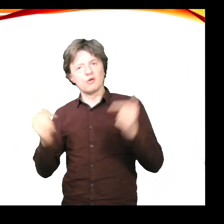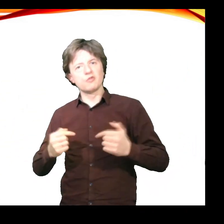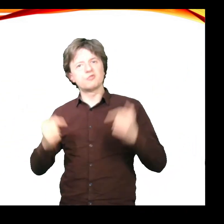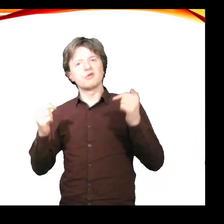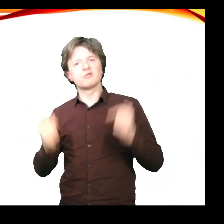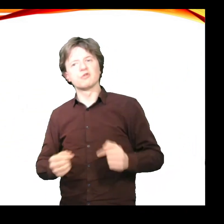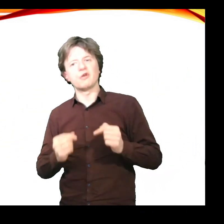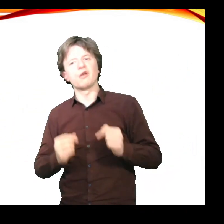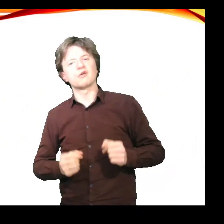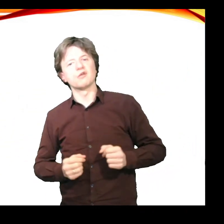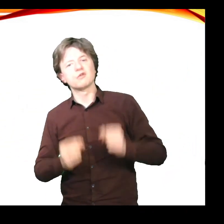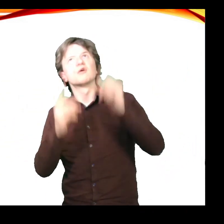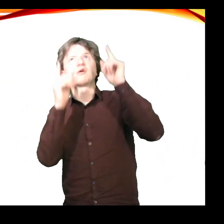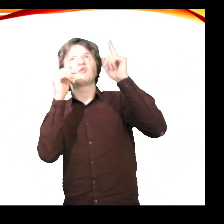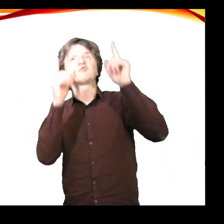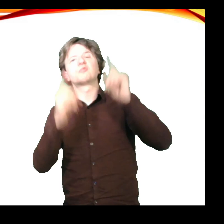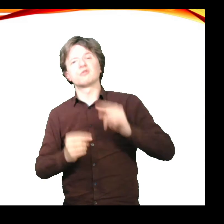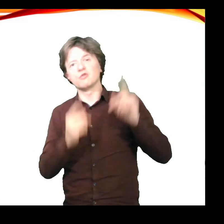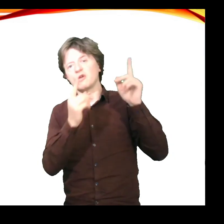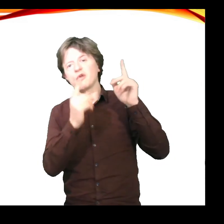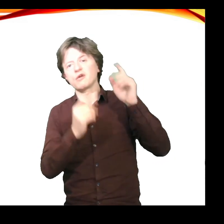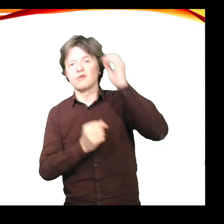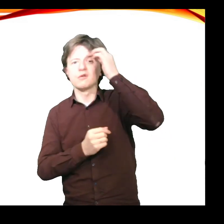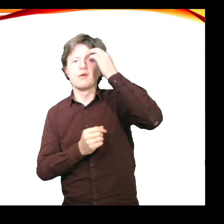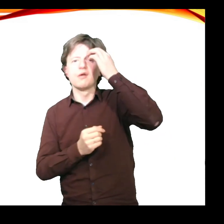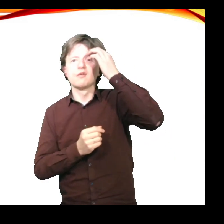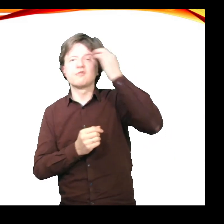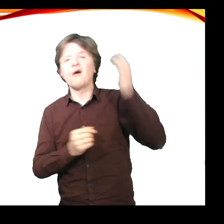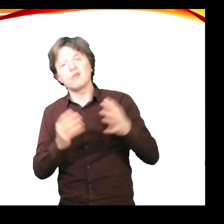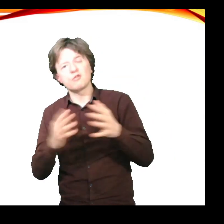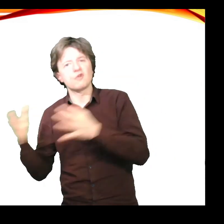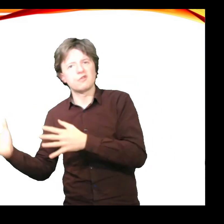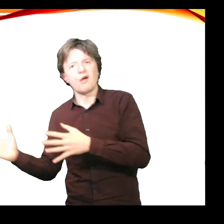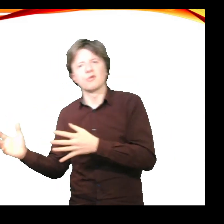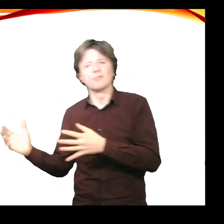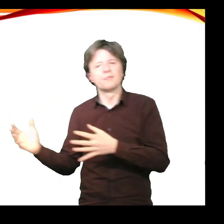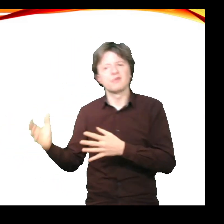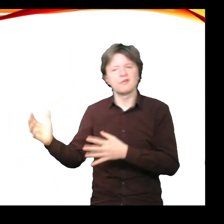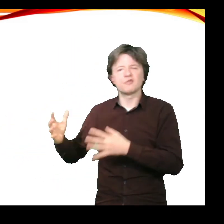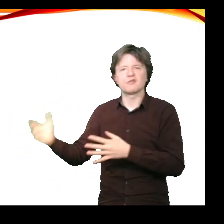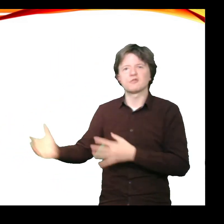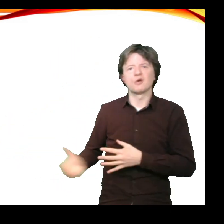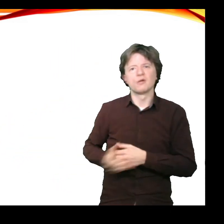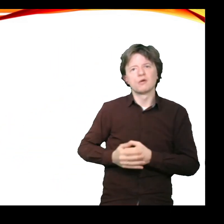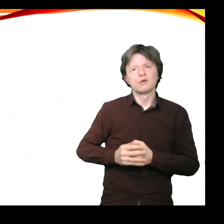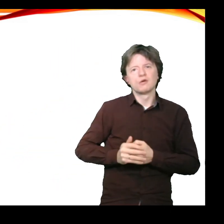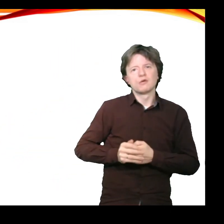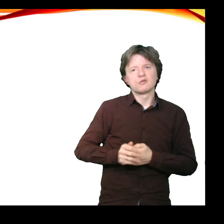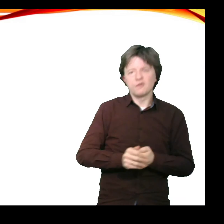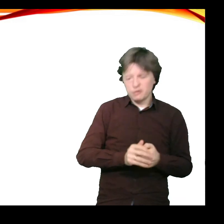ons beeld en onze gelijkenis. Ons beeld en onze gelijkenis. Ze waren daar dus al samen. Jezus was er toen al. Terwijl de